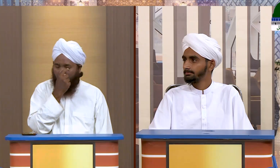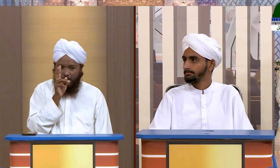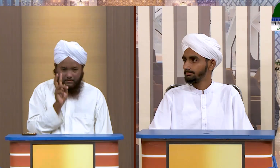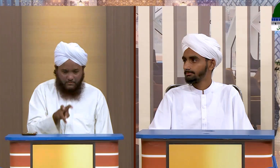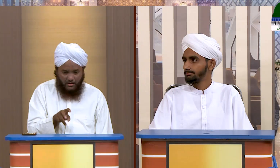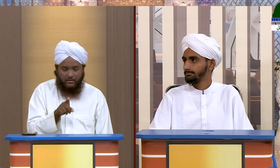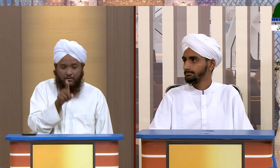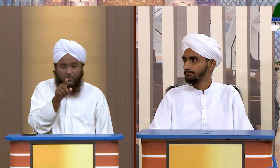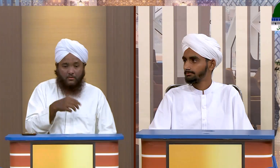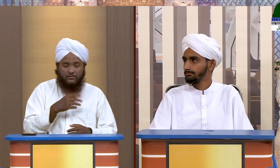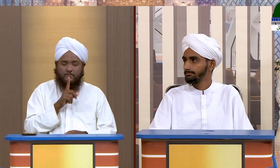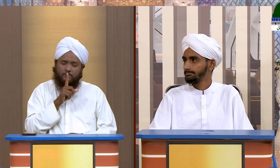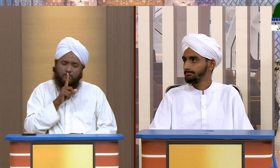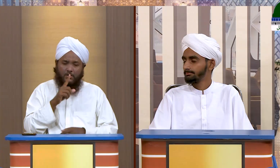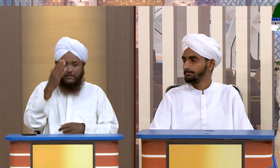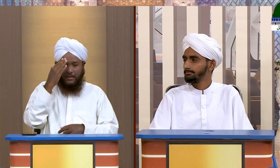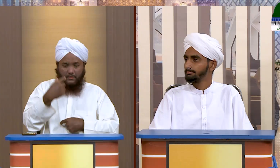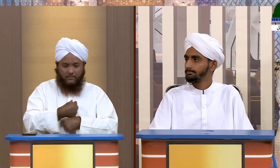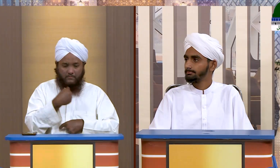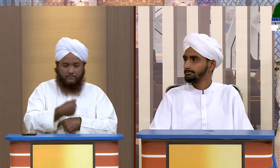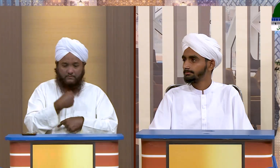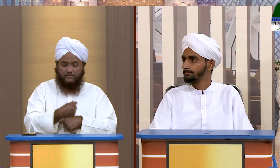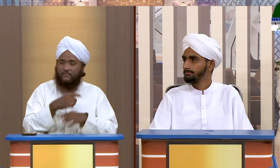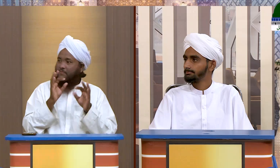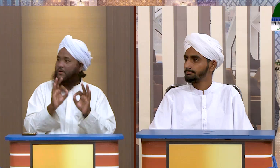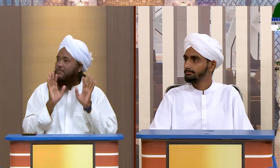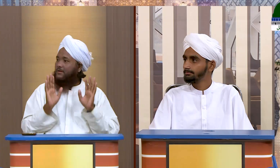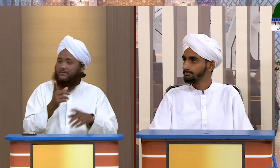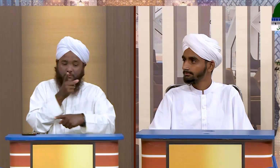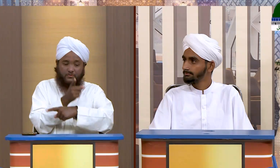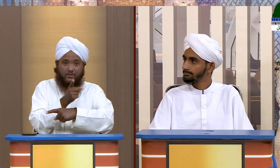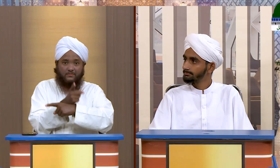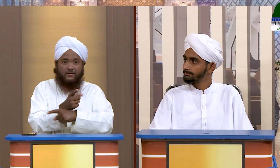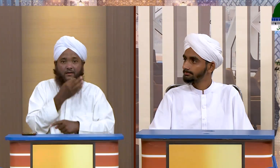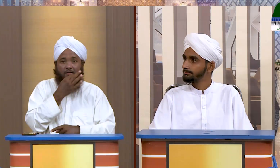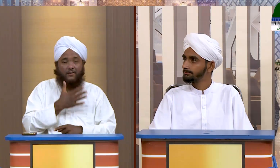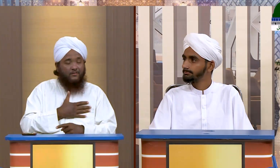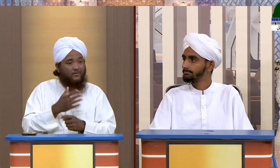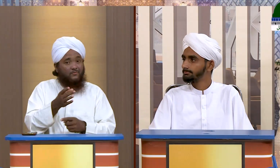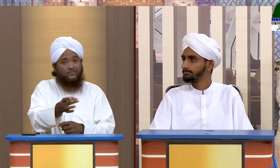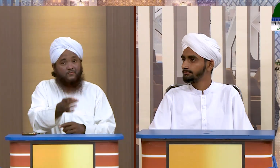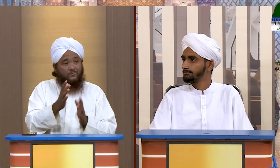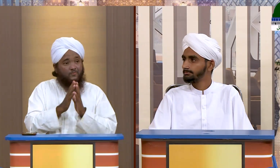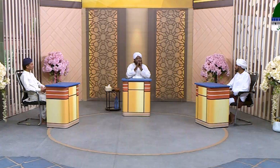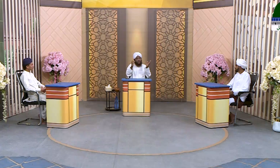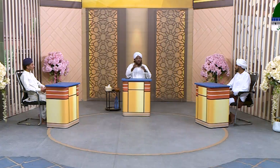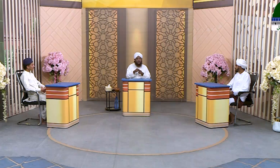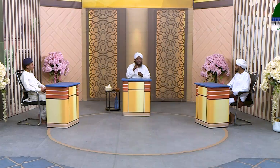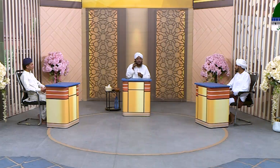حاصل کرتے، اور بعض تو اپنے استاد صاحب کا اس قدر ادب بجا لاتے کہ ان کی زندگی میں کوئی مسئلہ